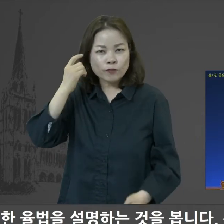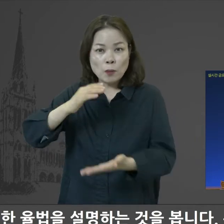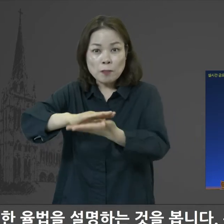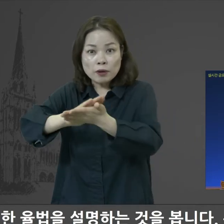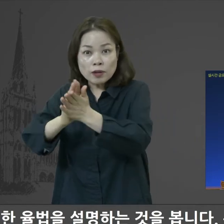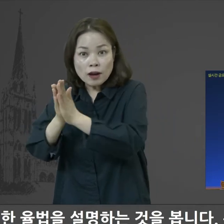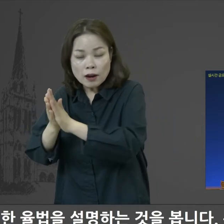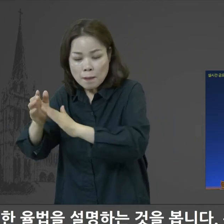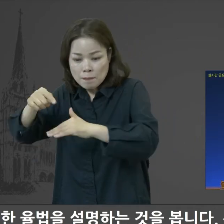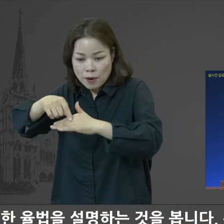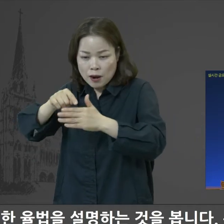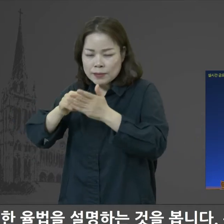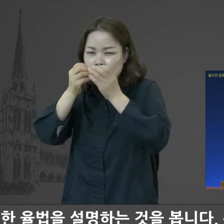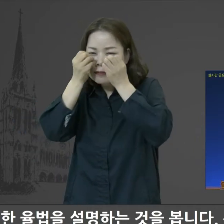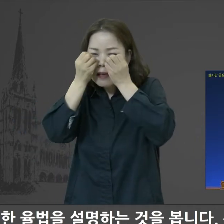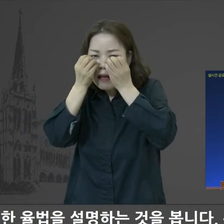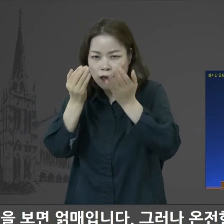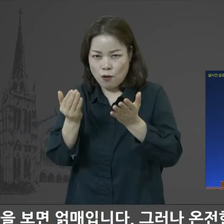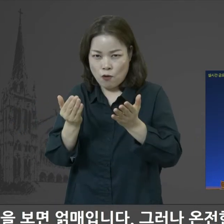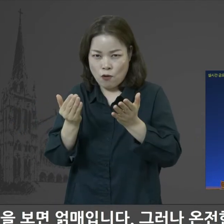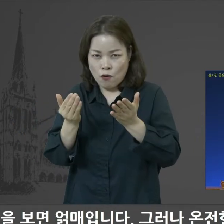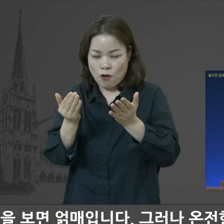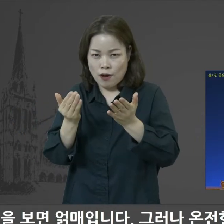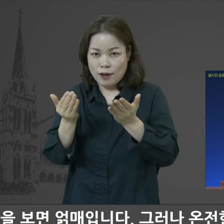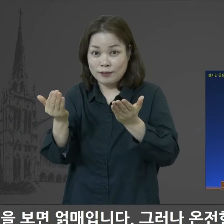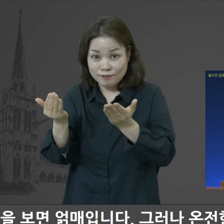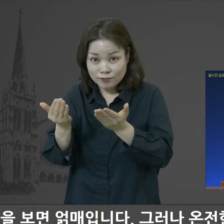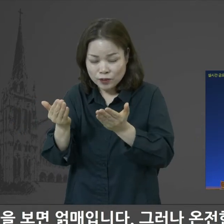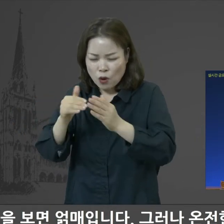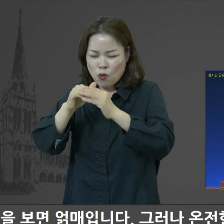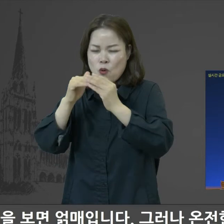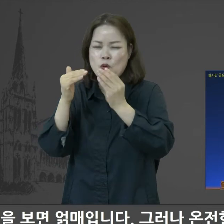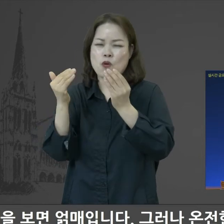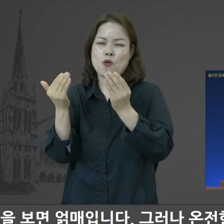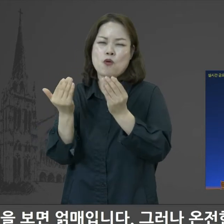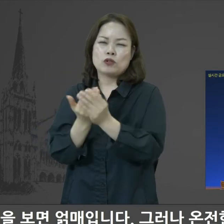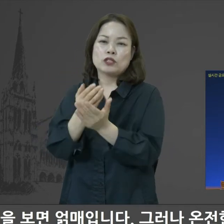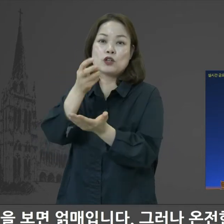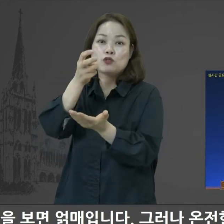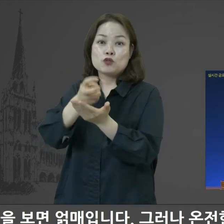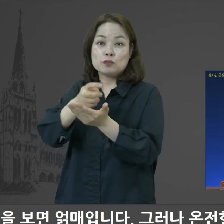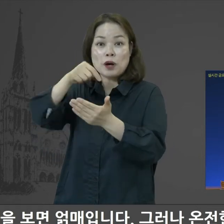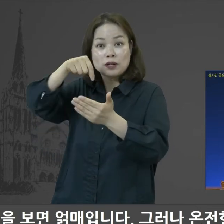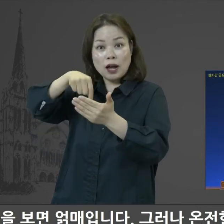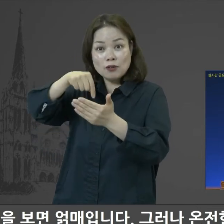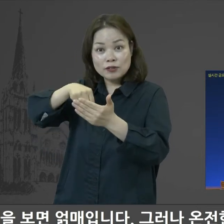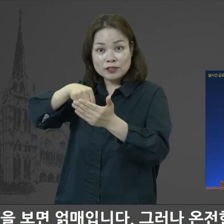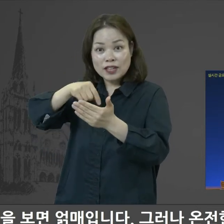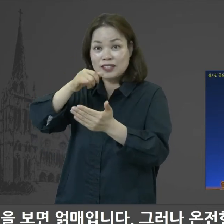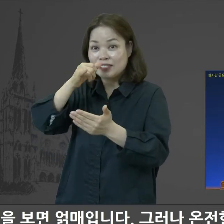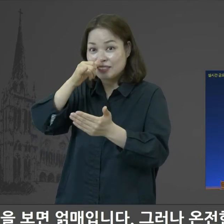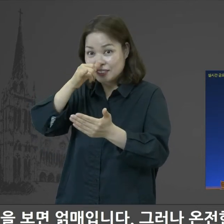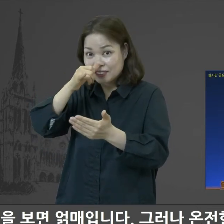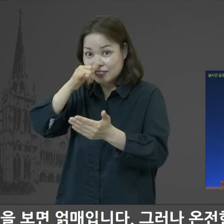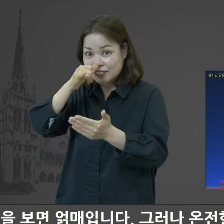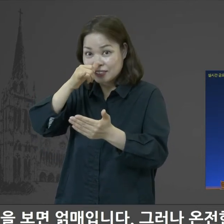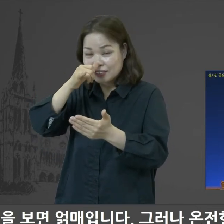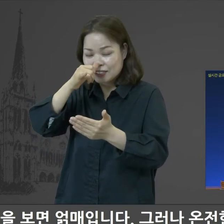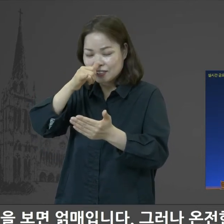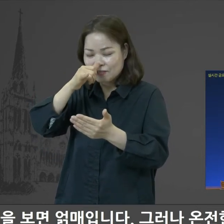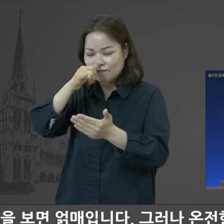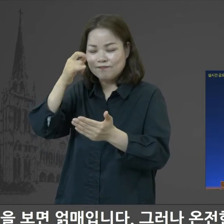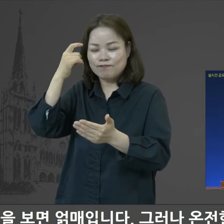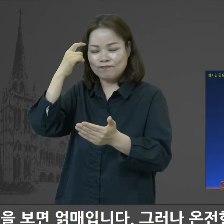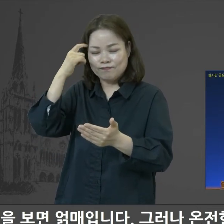시켜주고 마음을 새롭게 해주는 그런 역사가 온전한 율법 가운데 나타난다, 이렇게